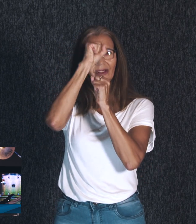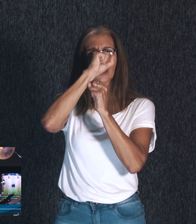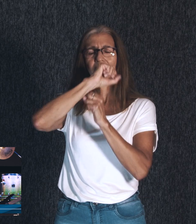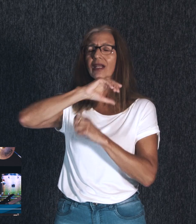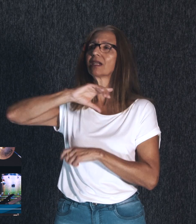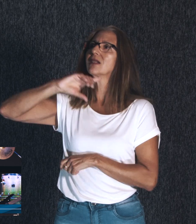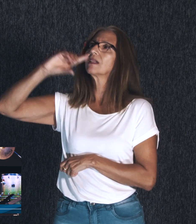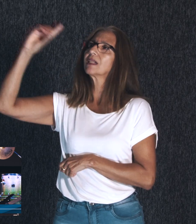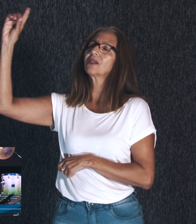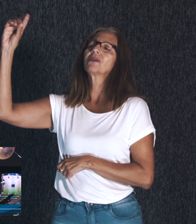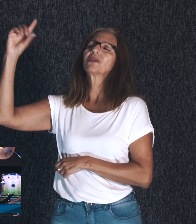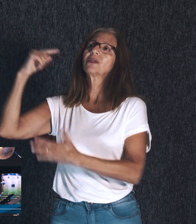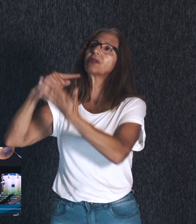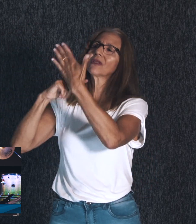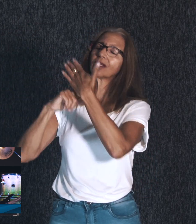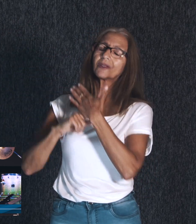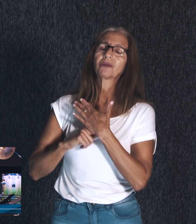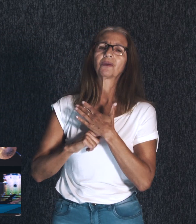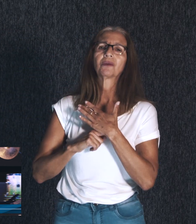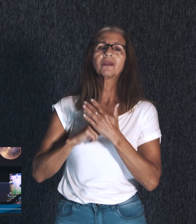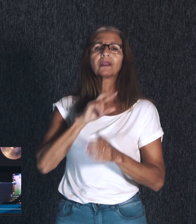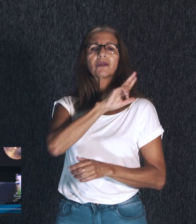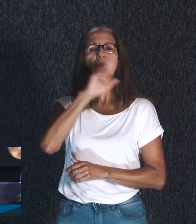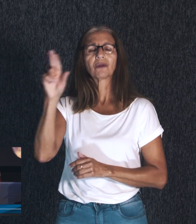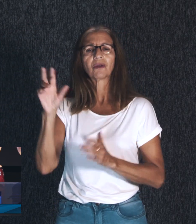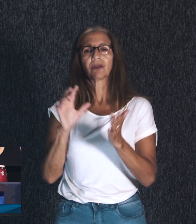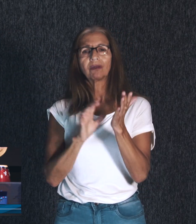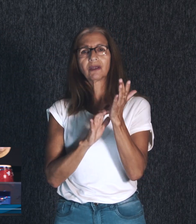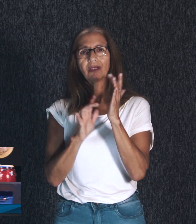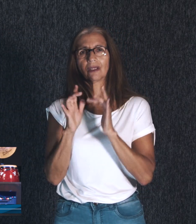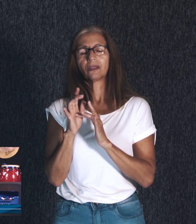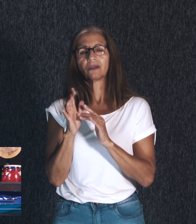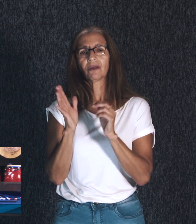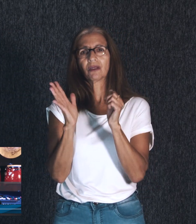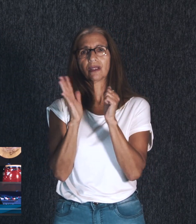Jesus. Amém, amém e amém.